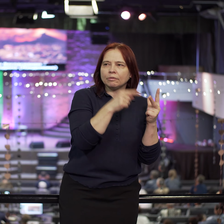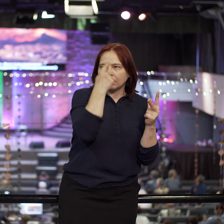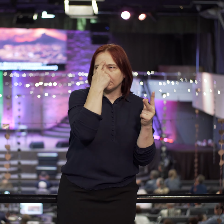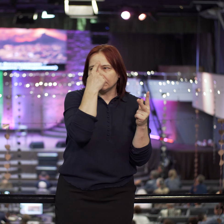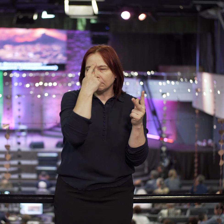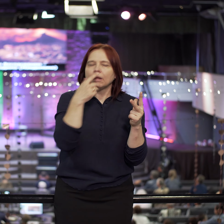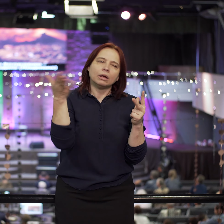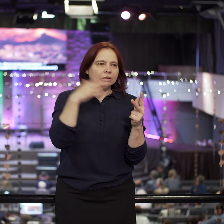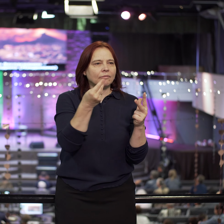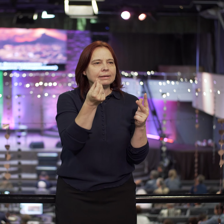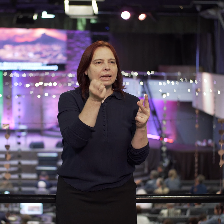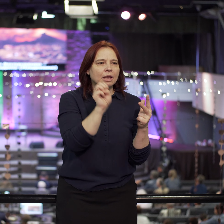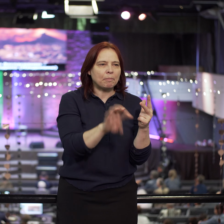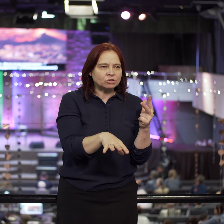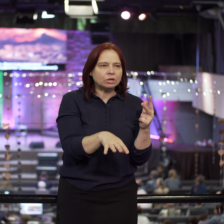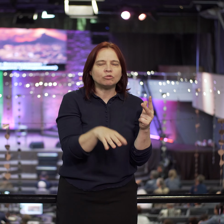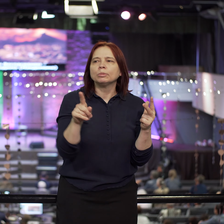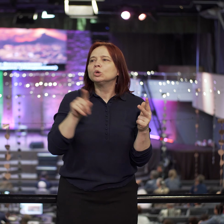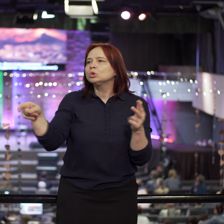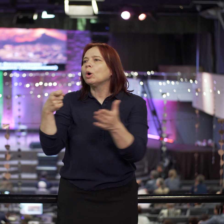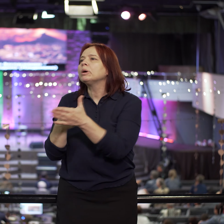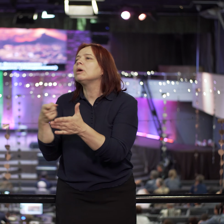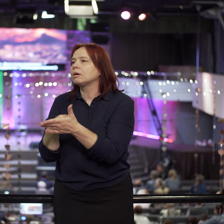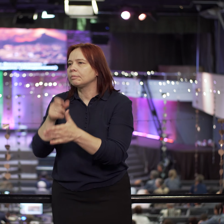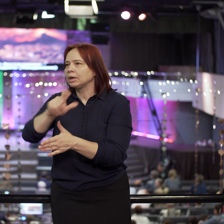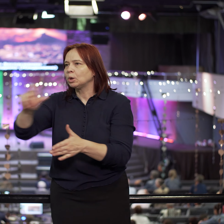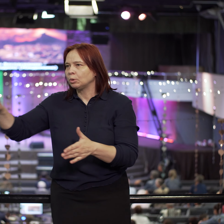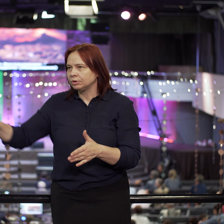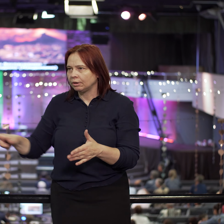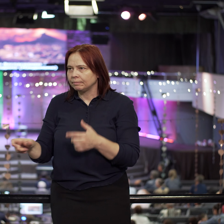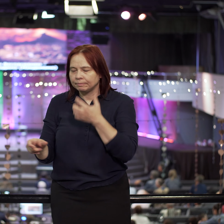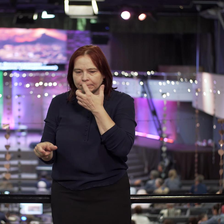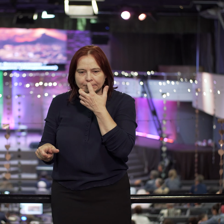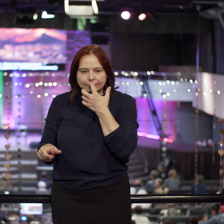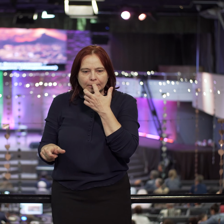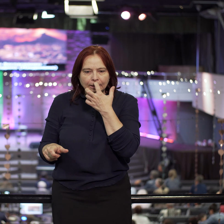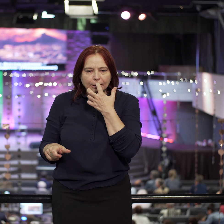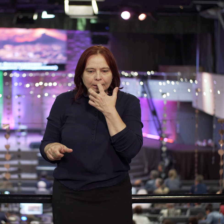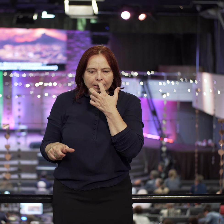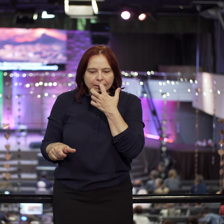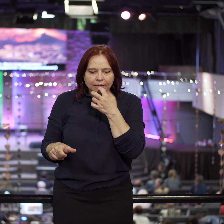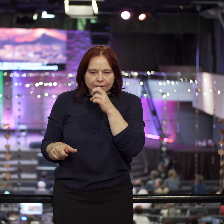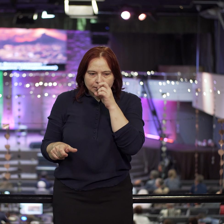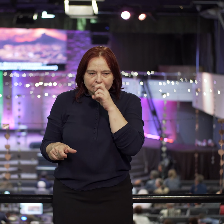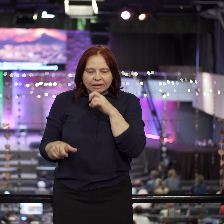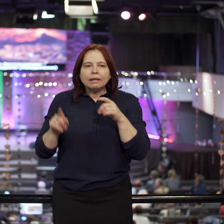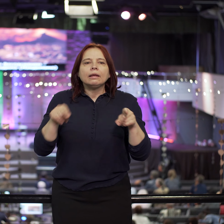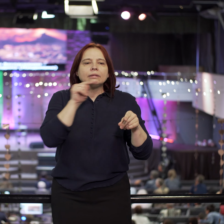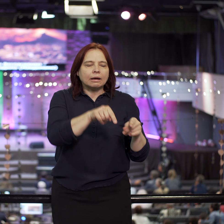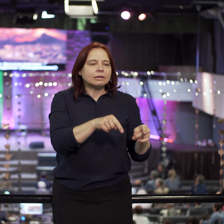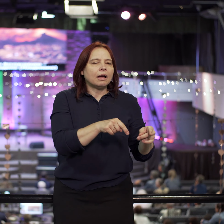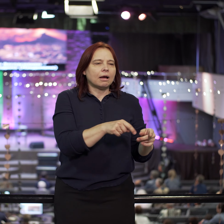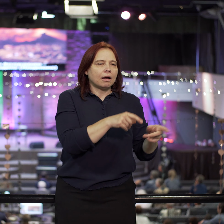чтобы питать всех жителей. И тогда они собрали амбары на такую провизию для